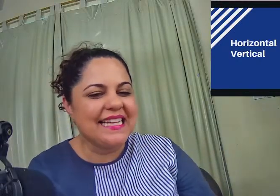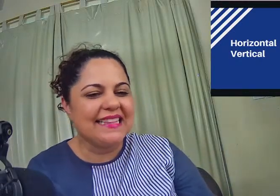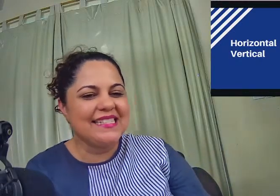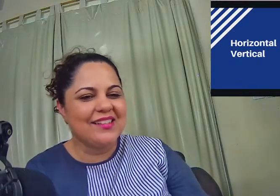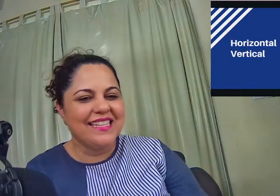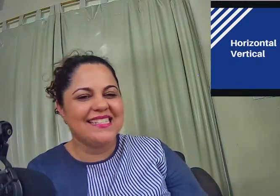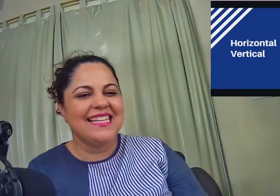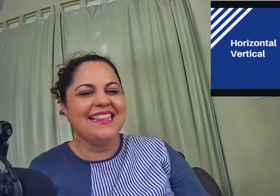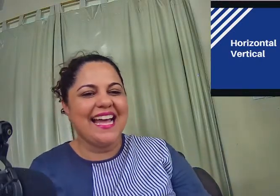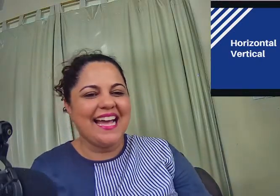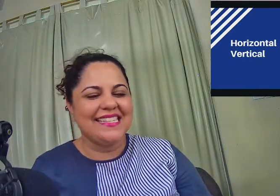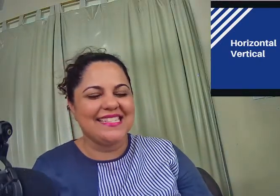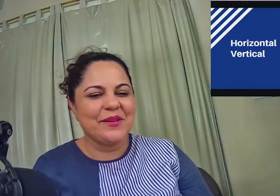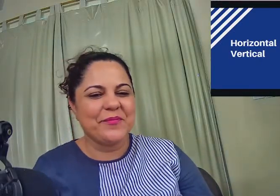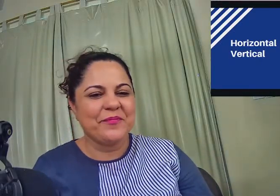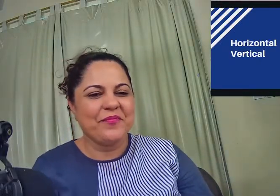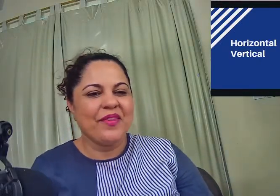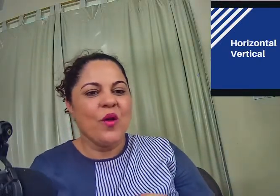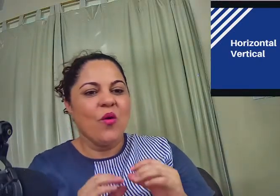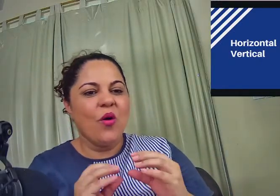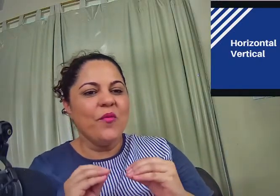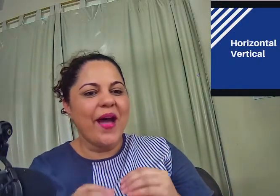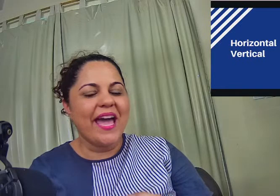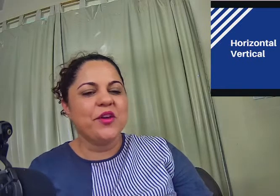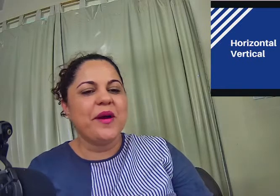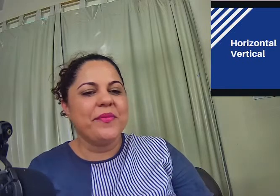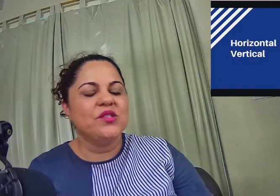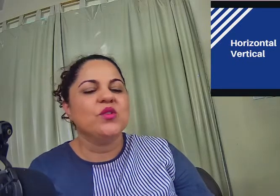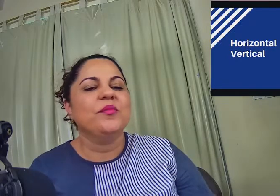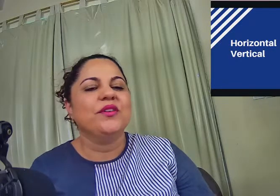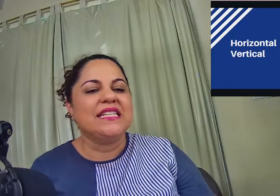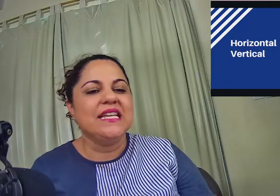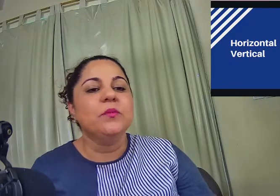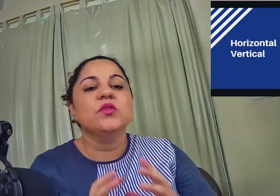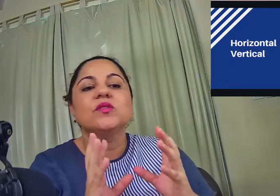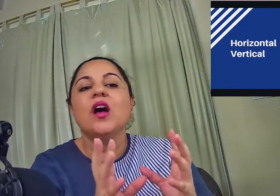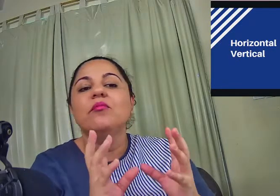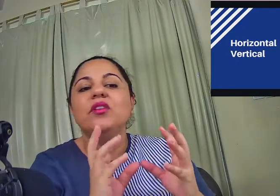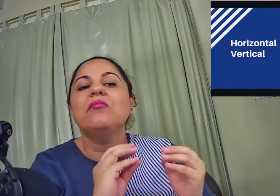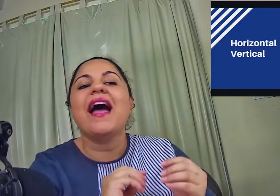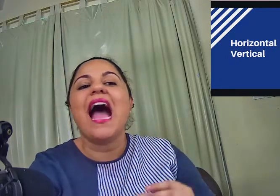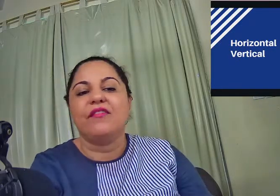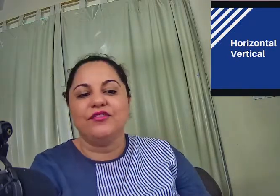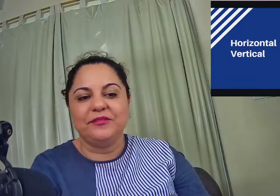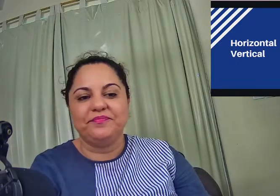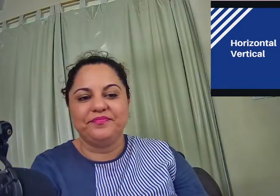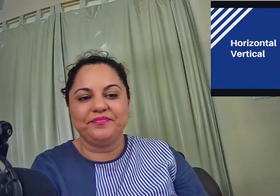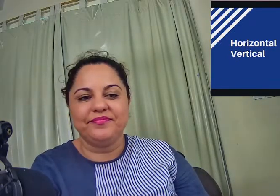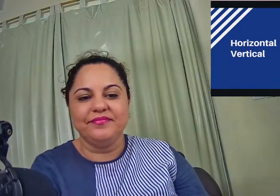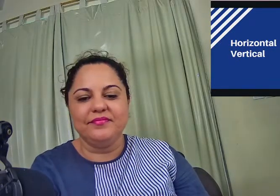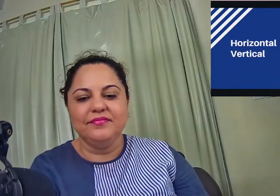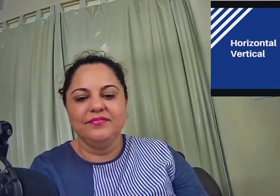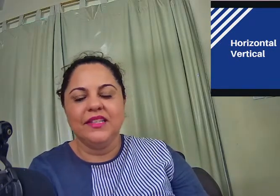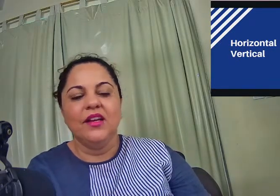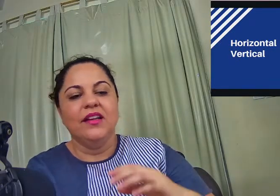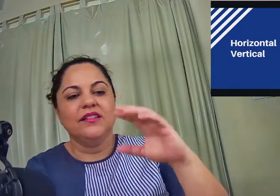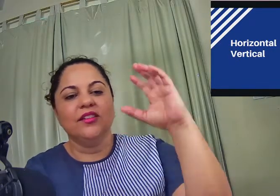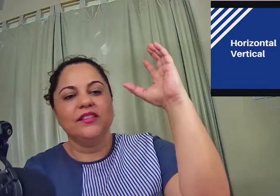atenção nesses detalhes. Como é que uma pessoa, por exemplo, sobe numa árvore? Então nós temos